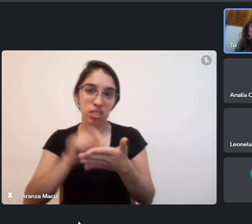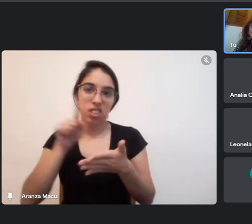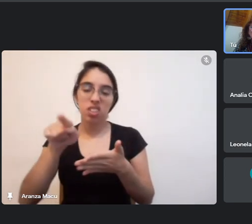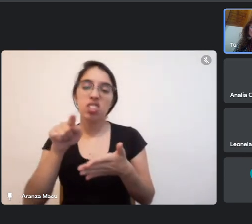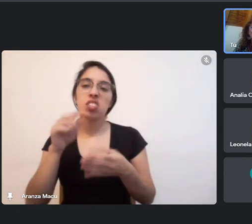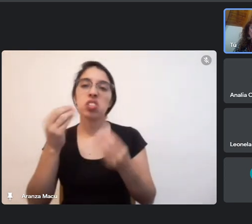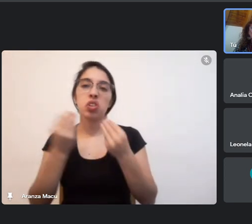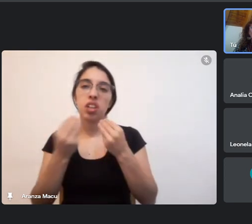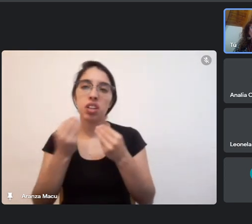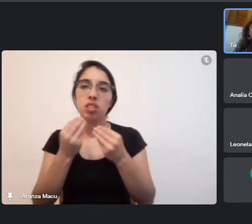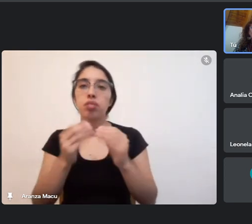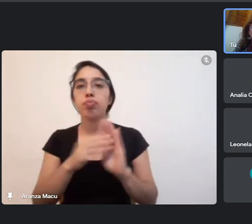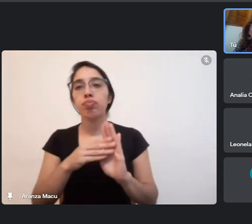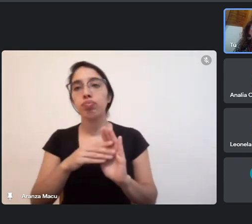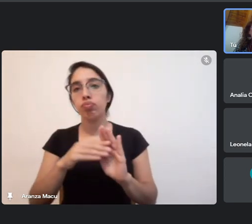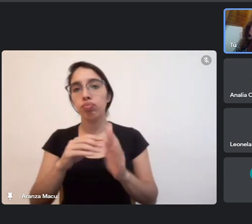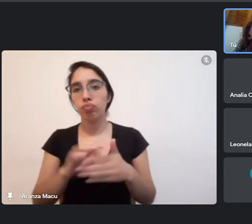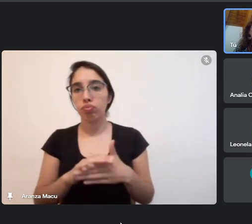una definición.